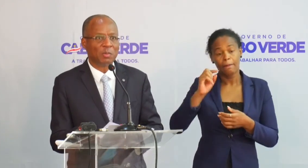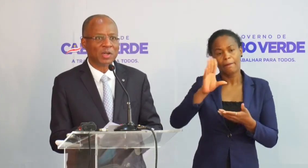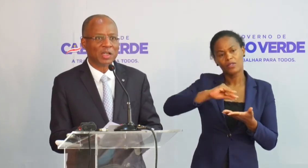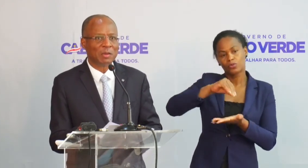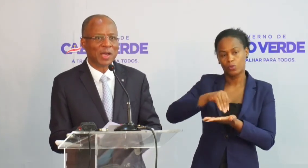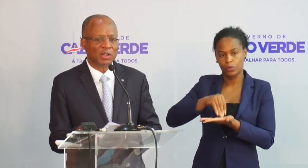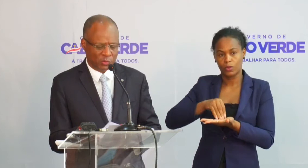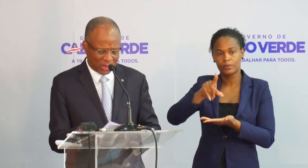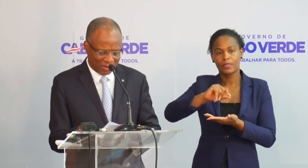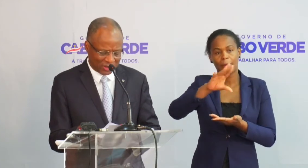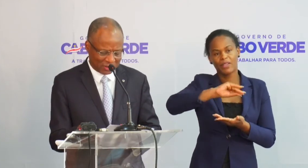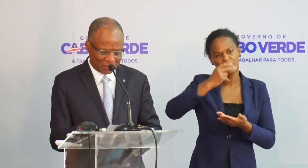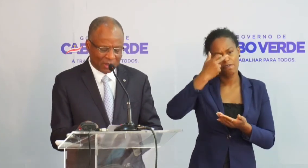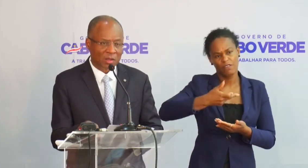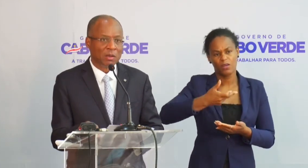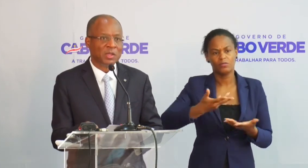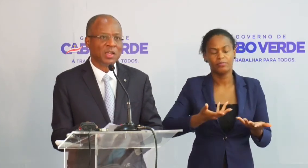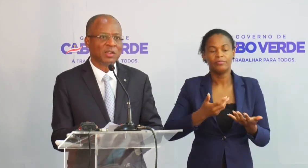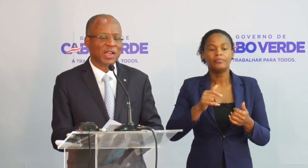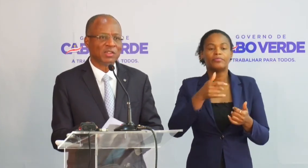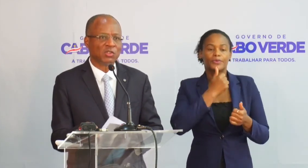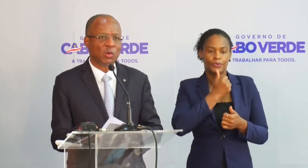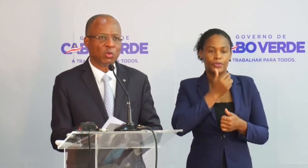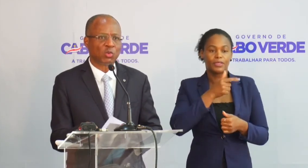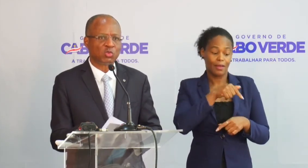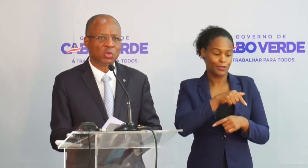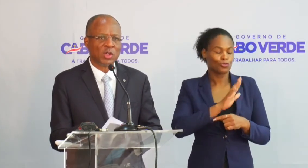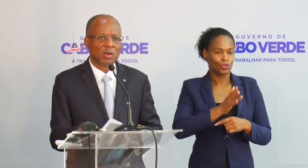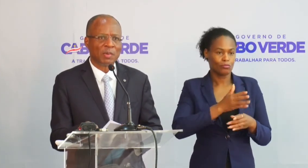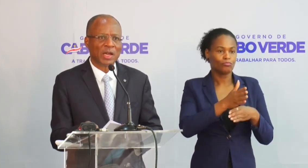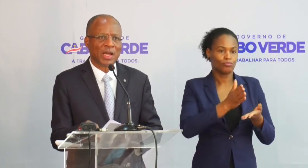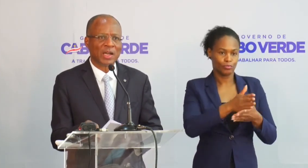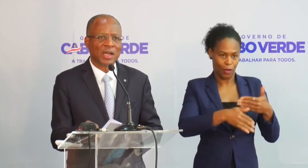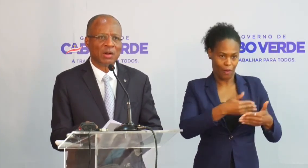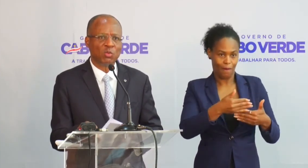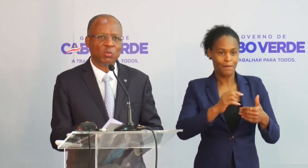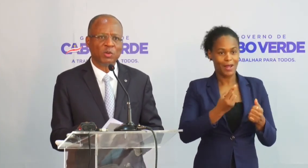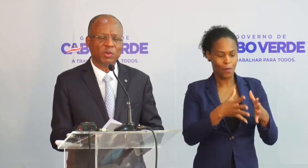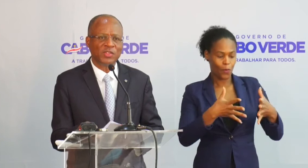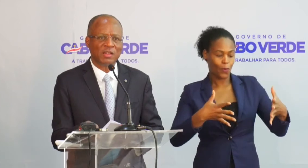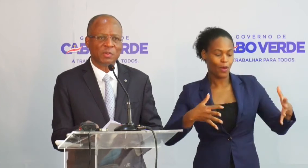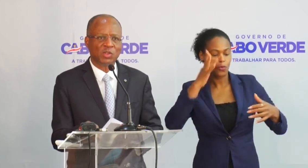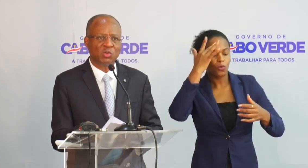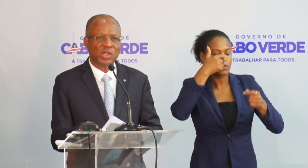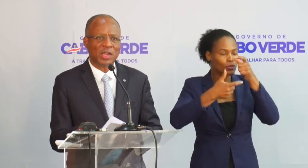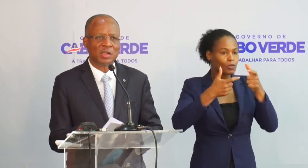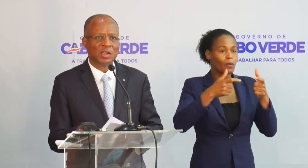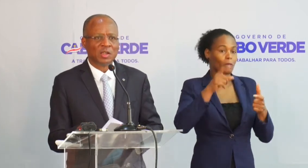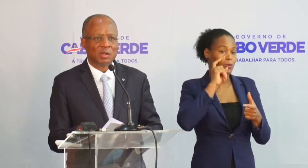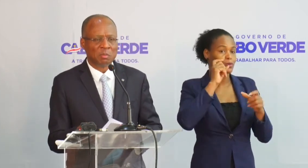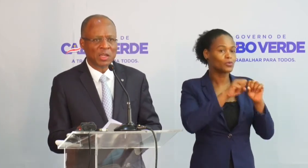mais pobre e mais vulnerável. Medidas essas estão em curso para alargar o número de beneficiários da pensão